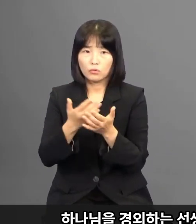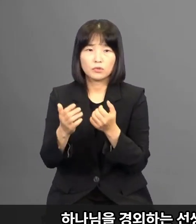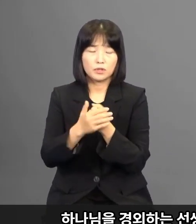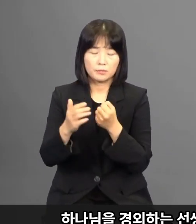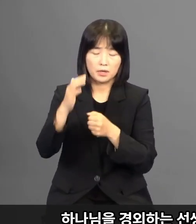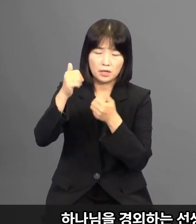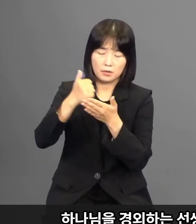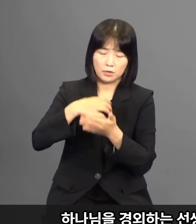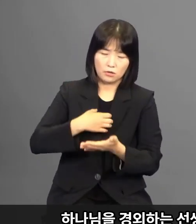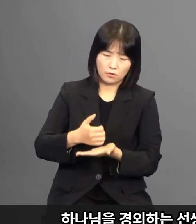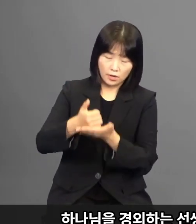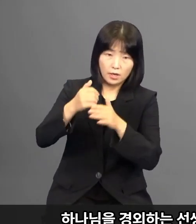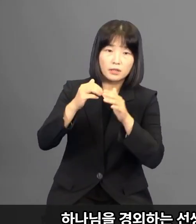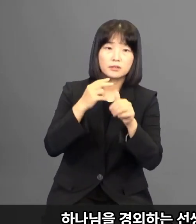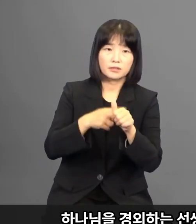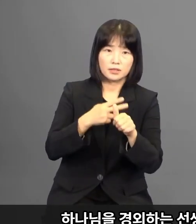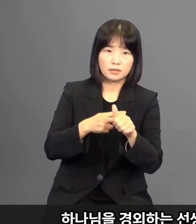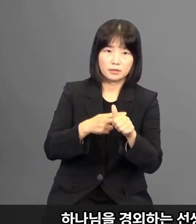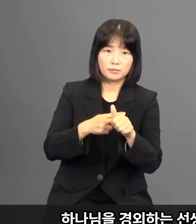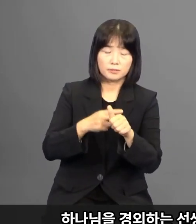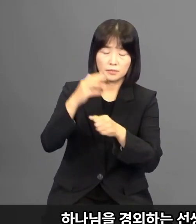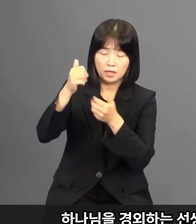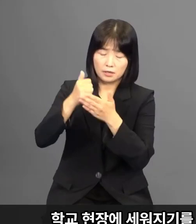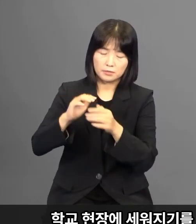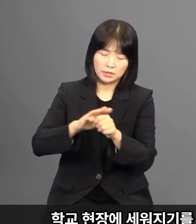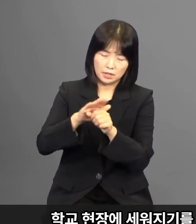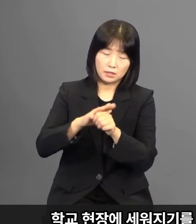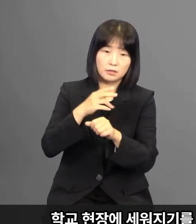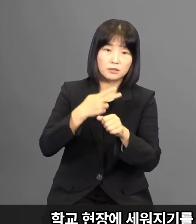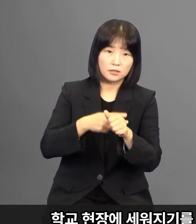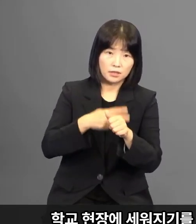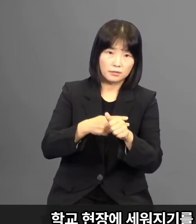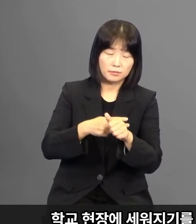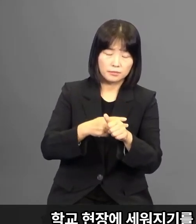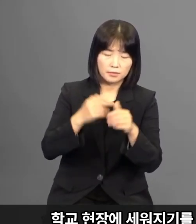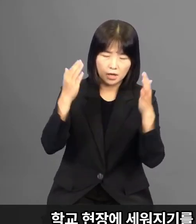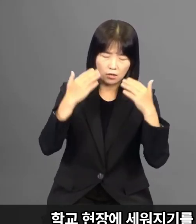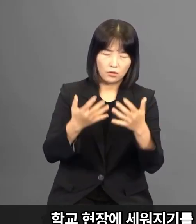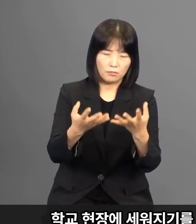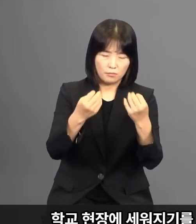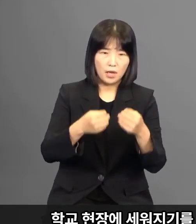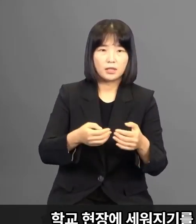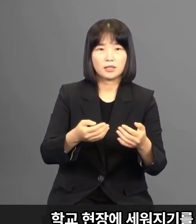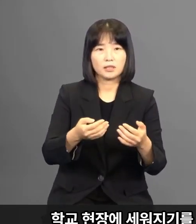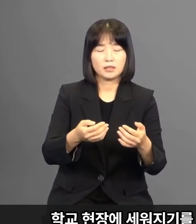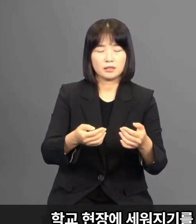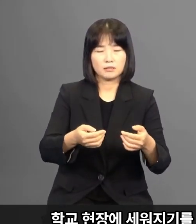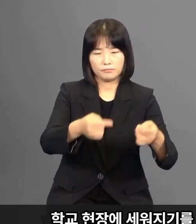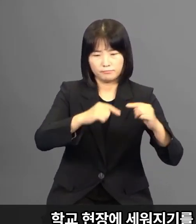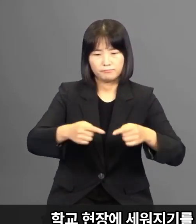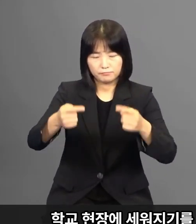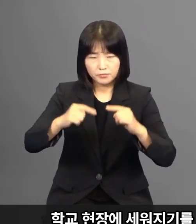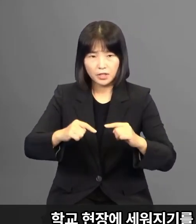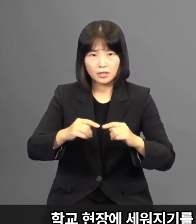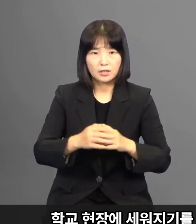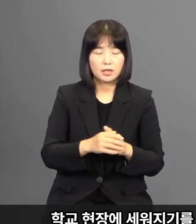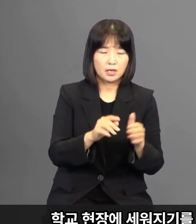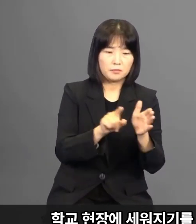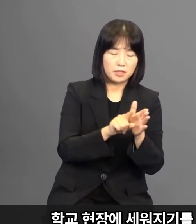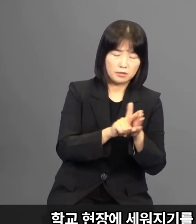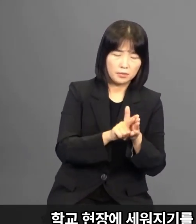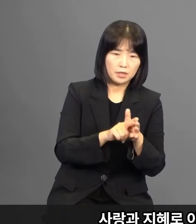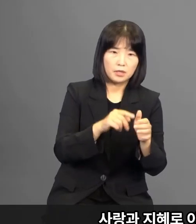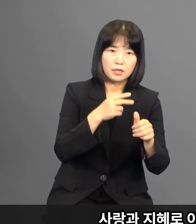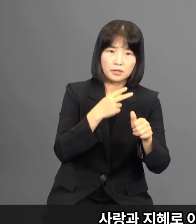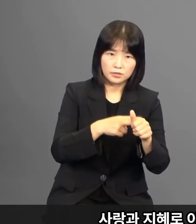경외하는 선생님, 하나님을 사랑하는 선생님들이 학교 현장에 세워지기를, 믿음의 선생님, 하나님 앞에